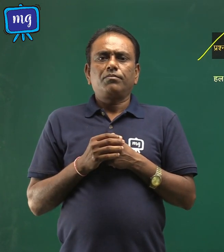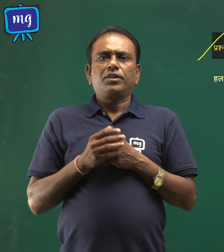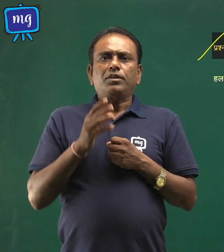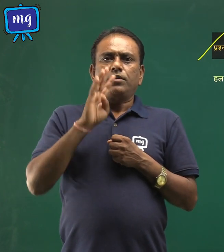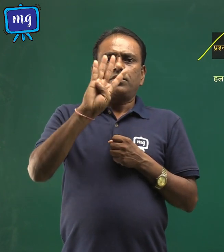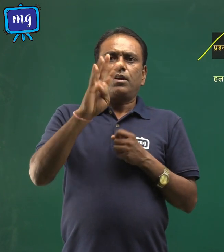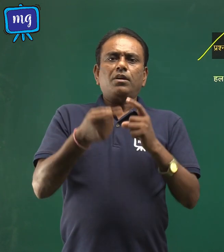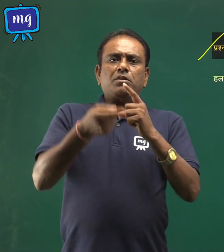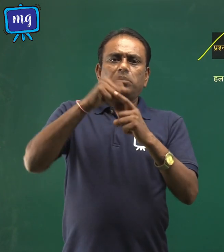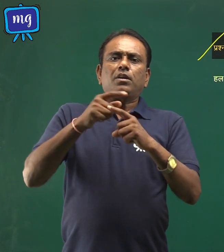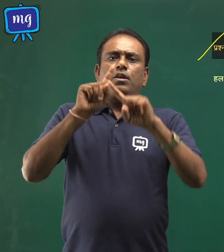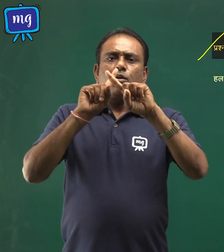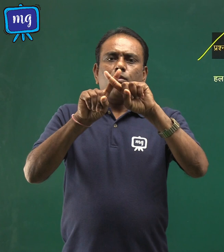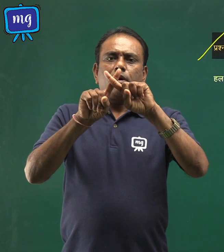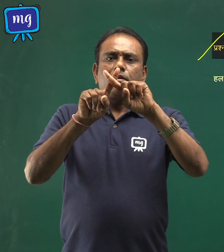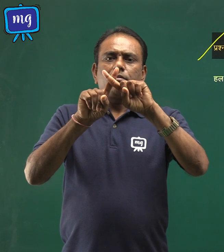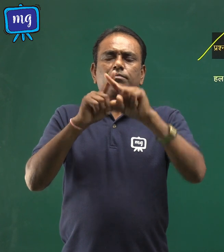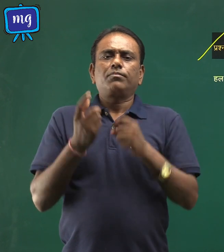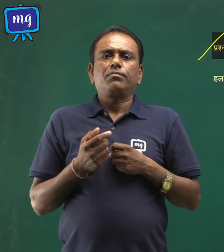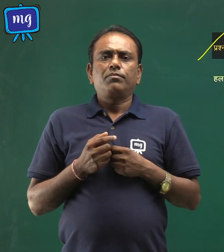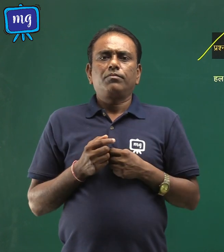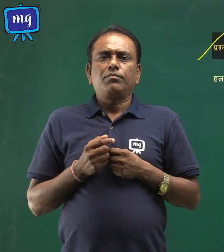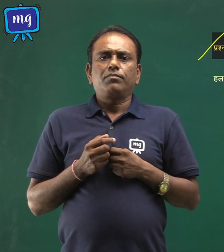चार से गुणा किया,